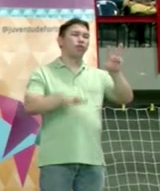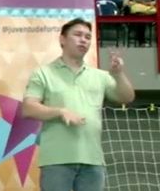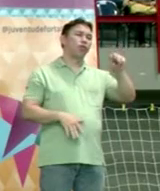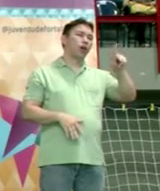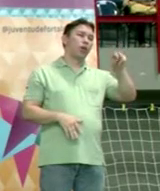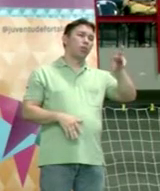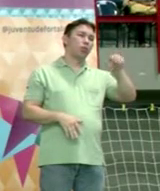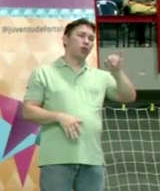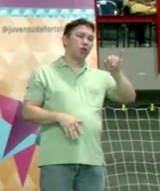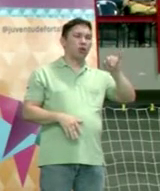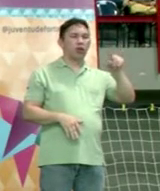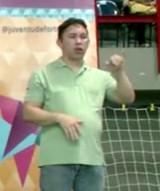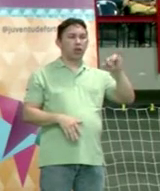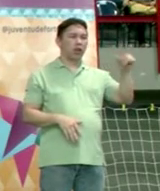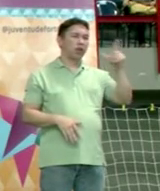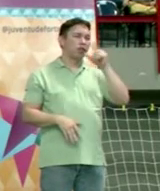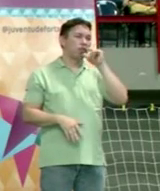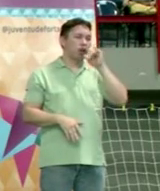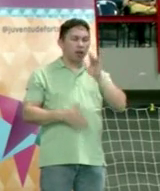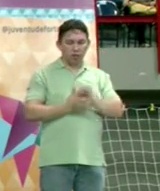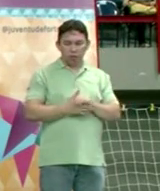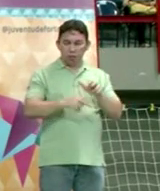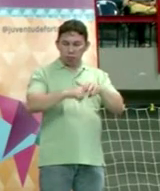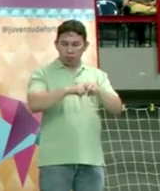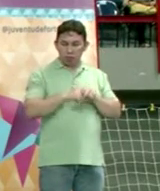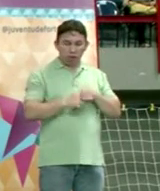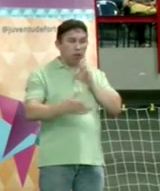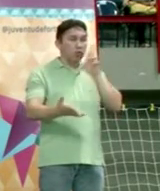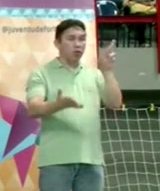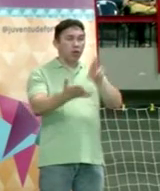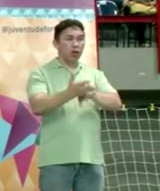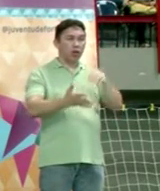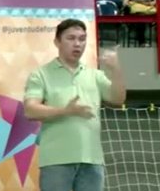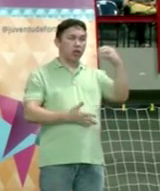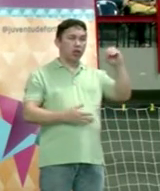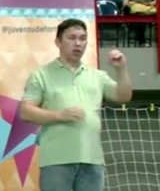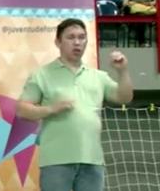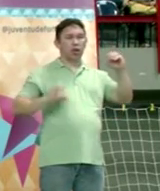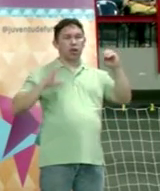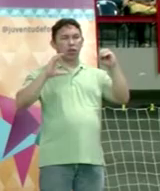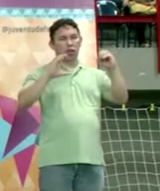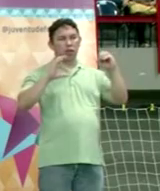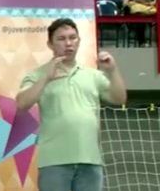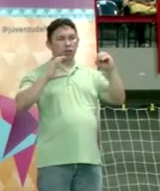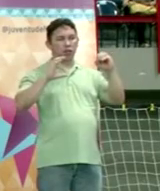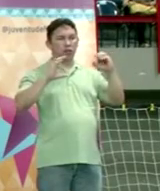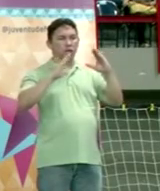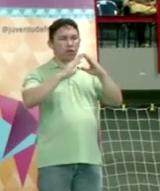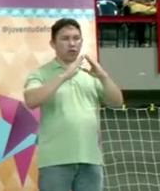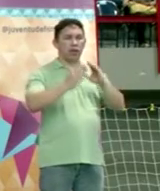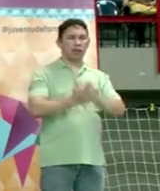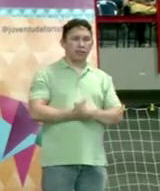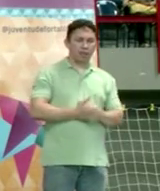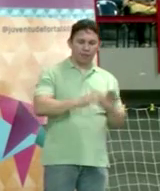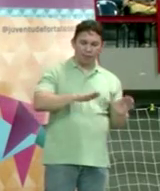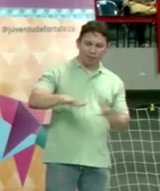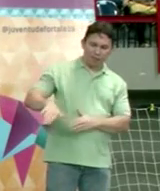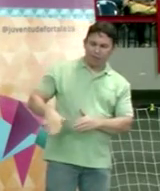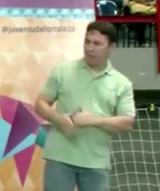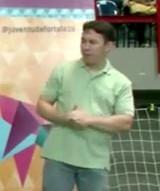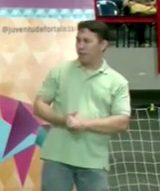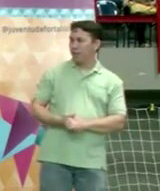vaporização da tua água, tá? Então, marquei comigo a letra C de casa.